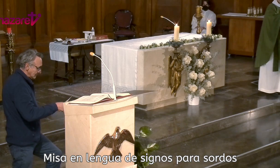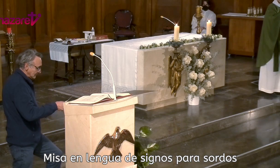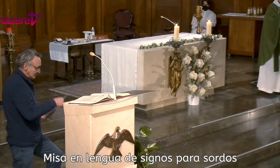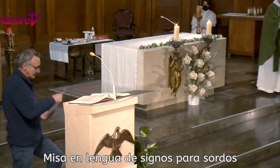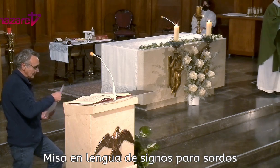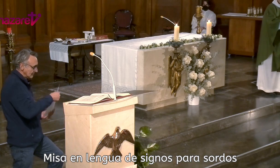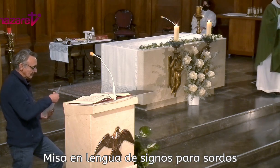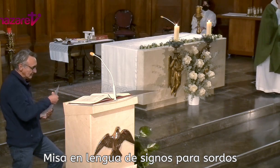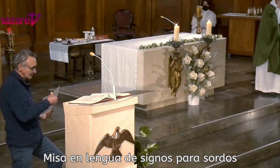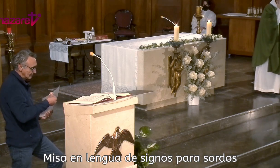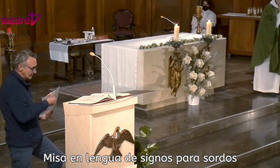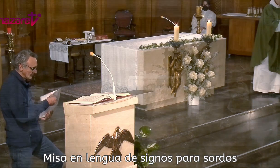Esta segunda lectura